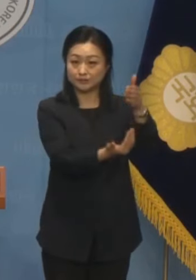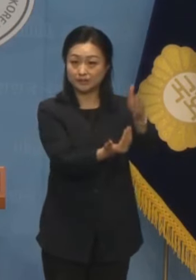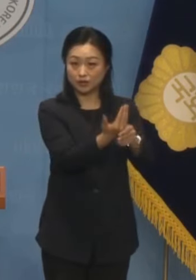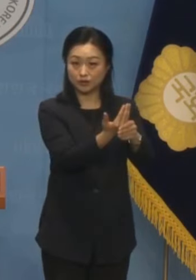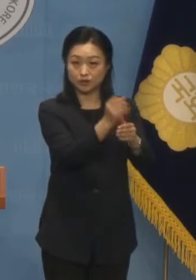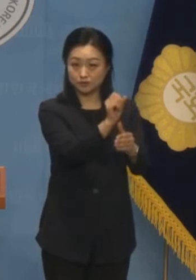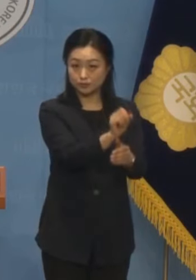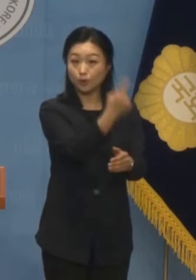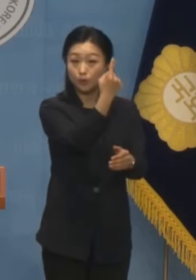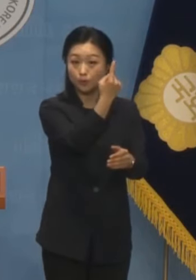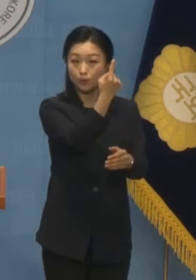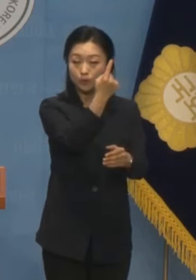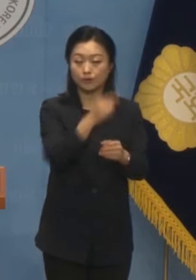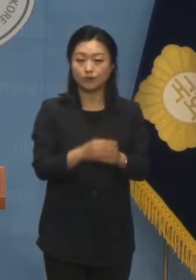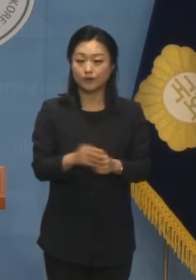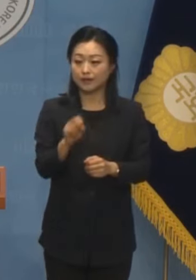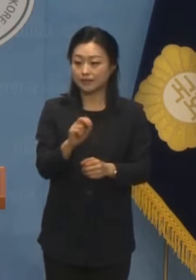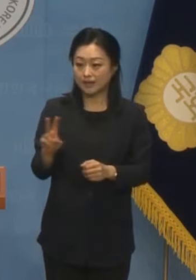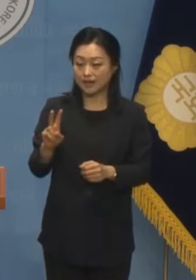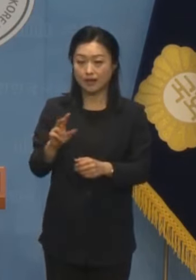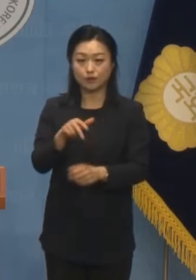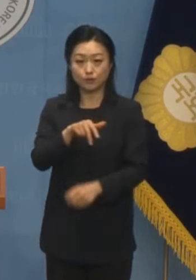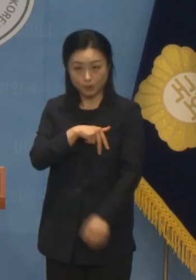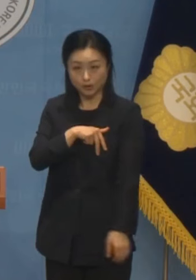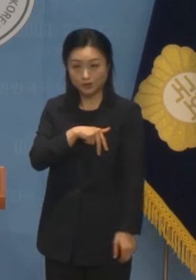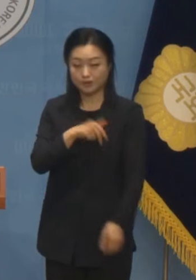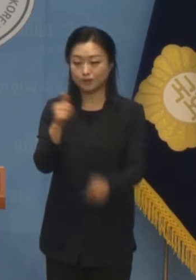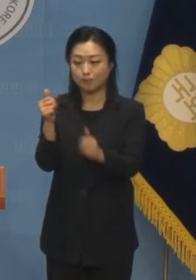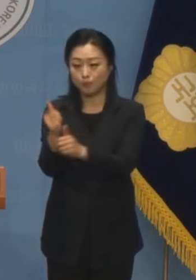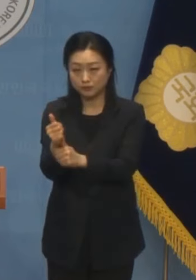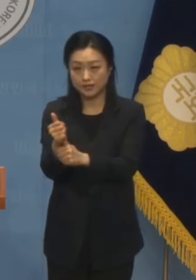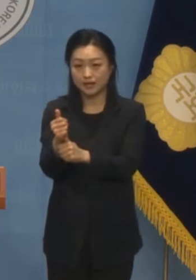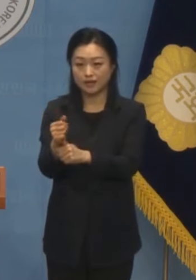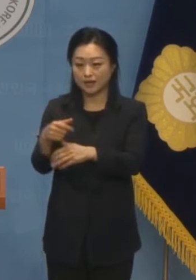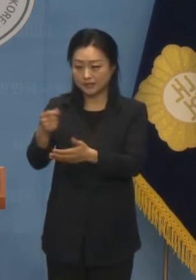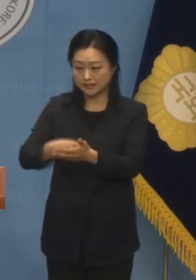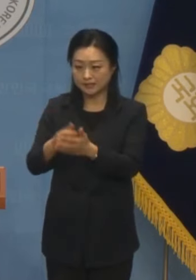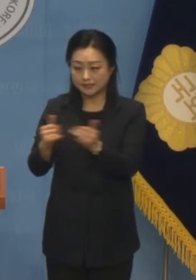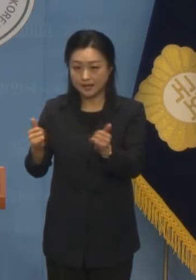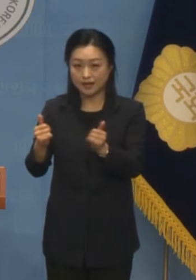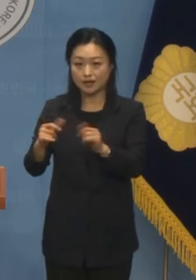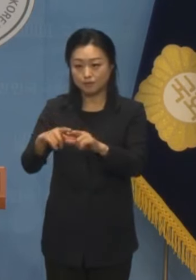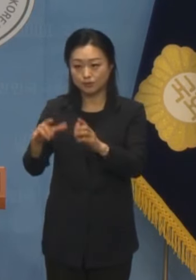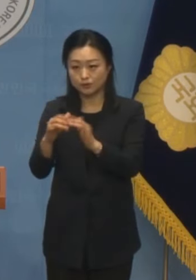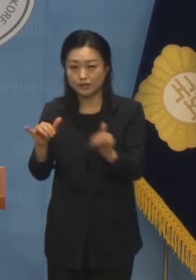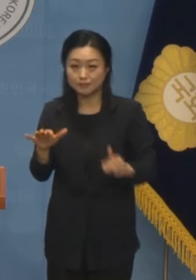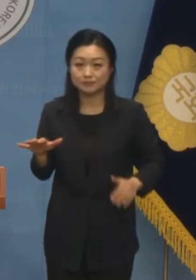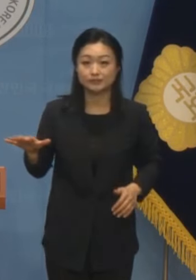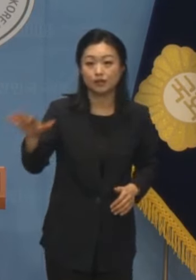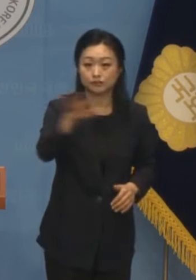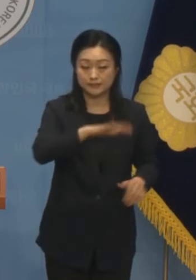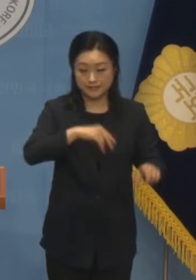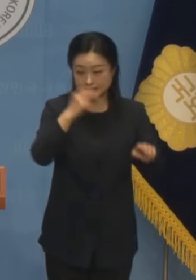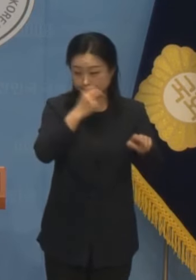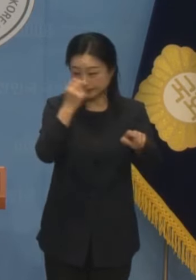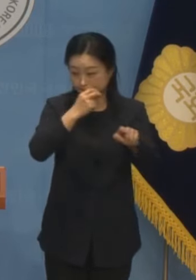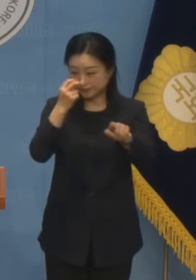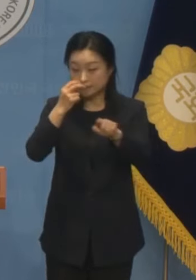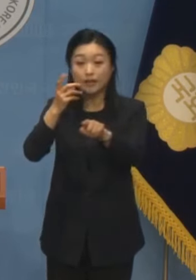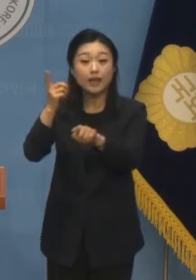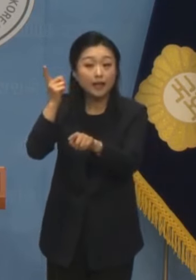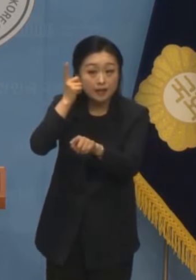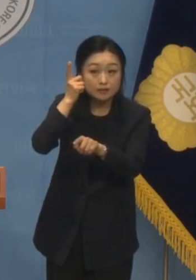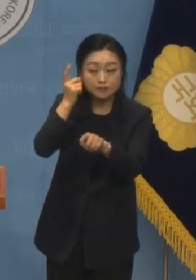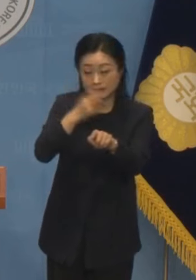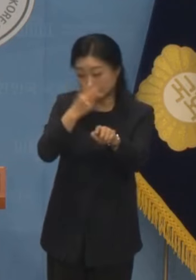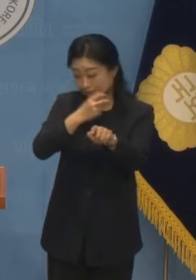검찰이 언론인, 야당 국회의원과 보좌진뿐만 아니라 민간인들까지 전방위적으로 통신을